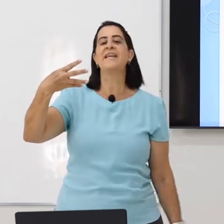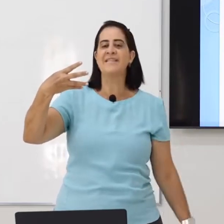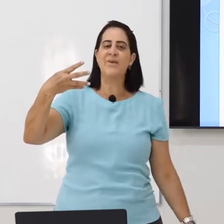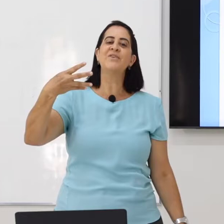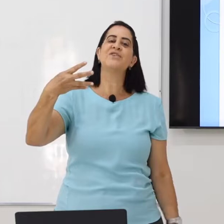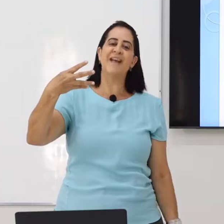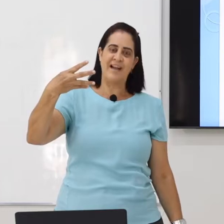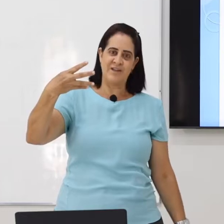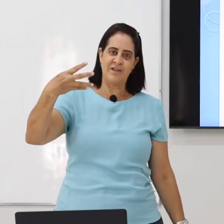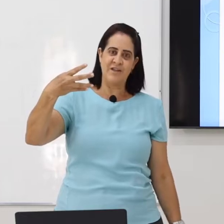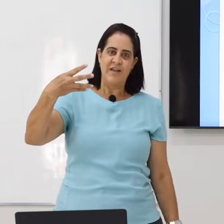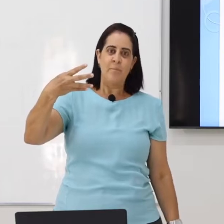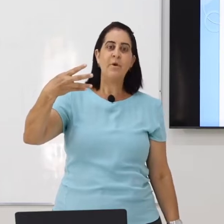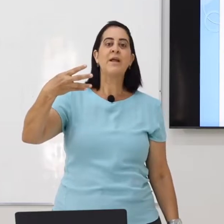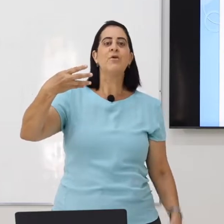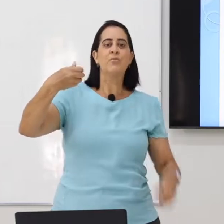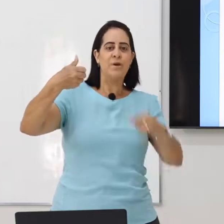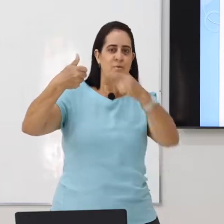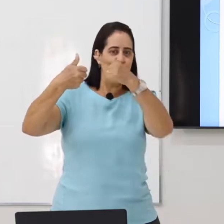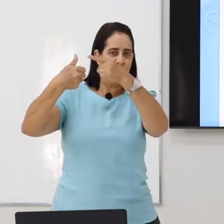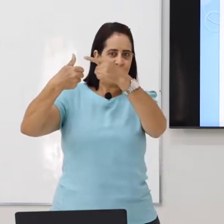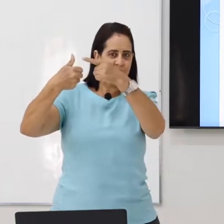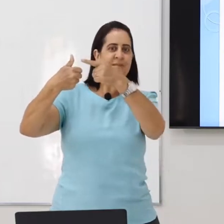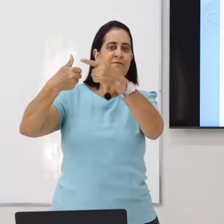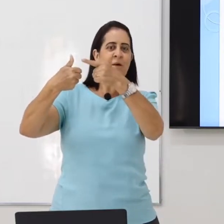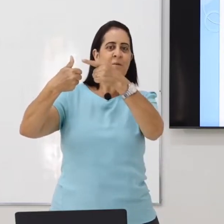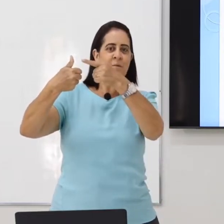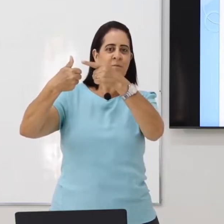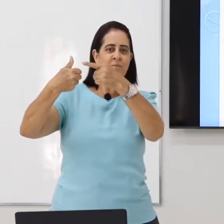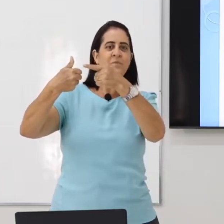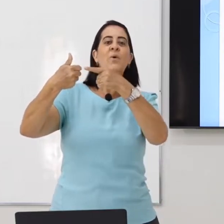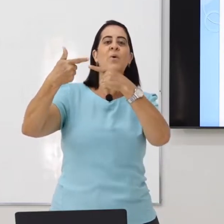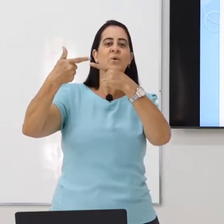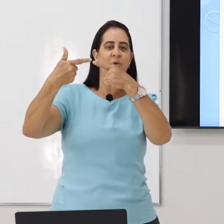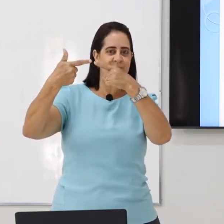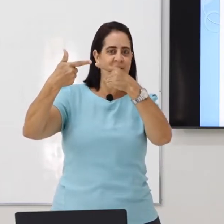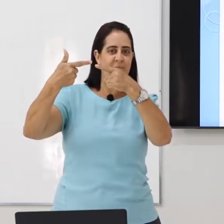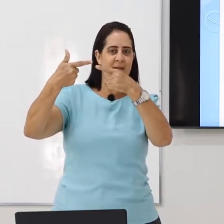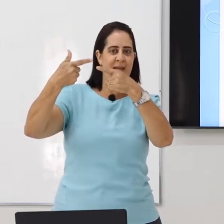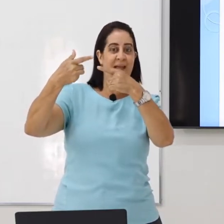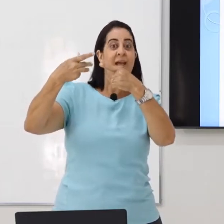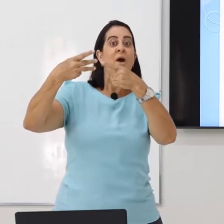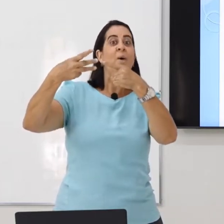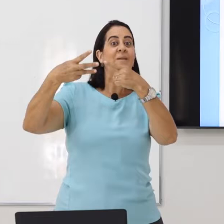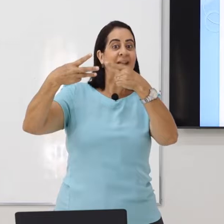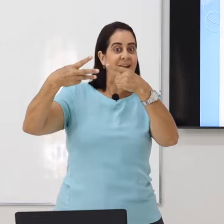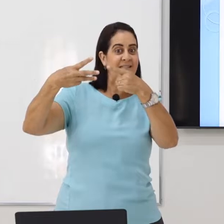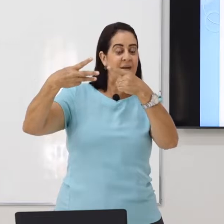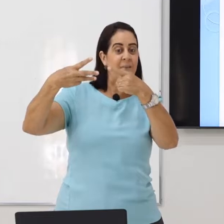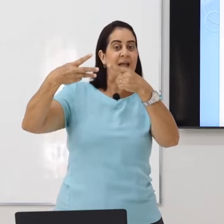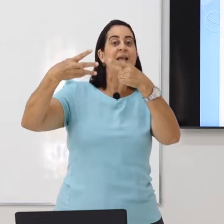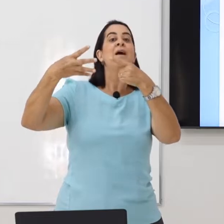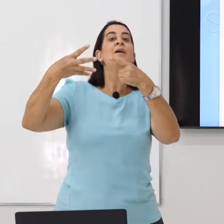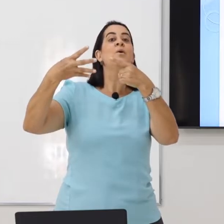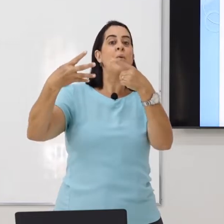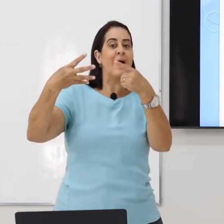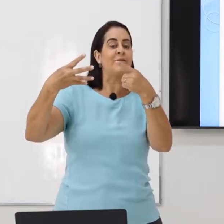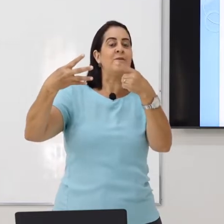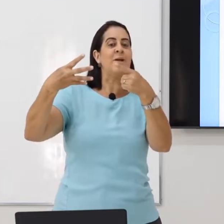à quantidade. Porque o número 1, você vê o 1, o 2 também, o 3 também e o 4